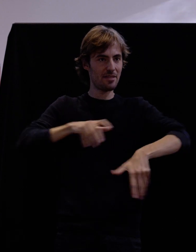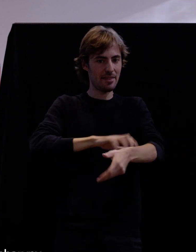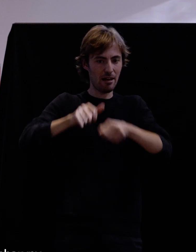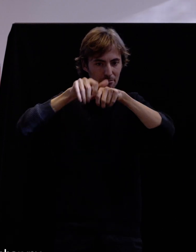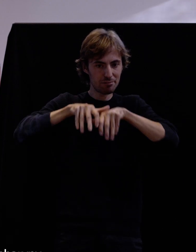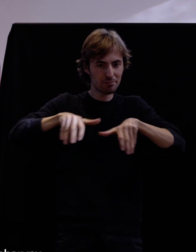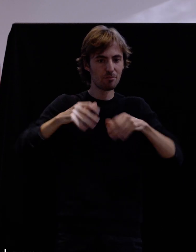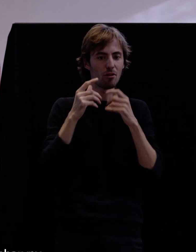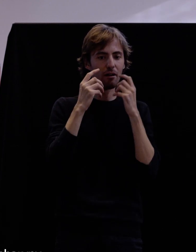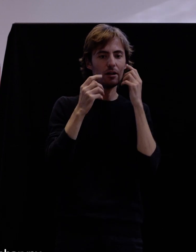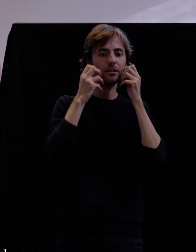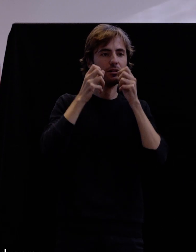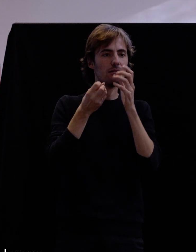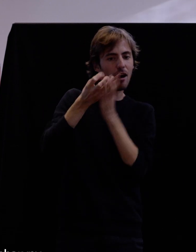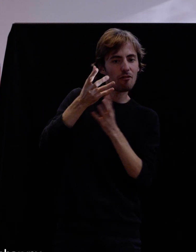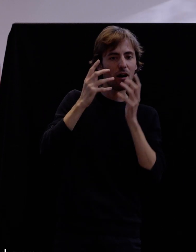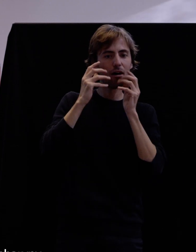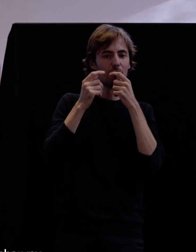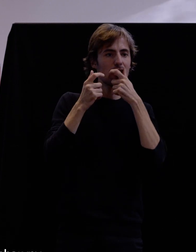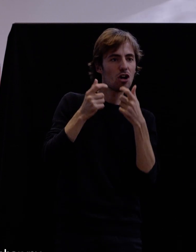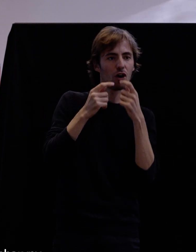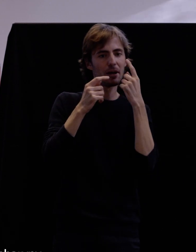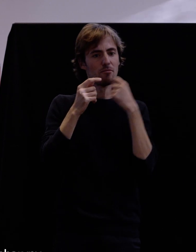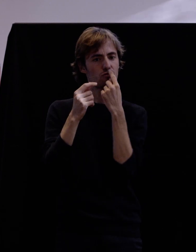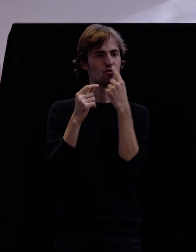visage, la langue, le pharynx,